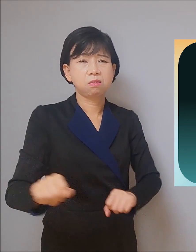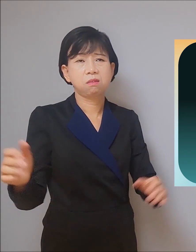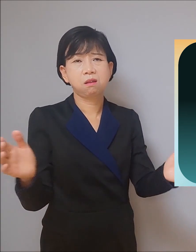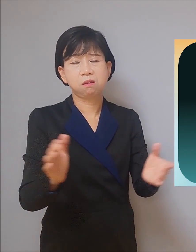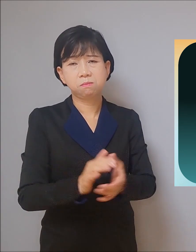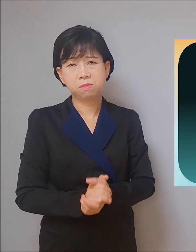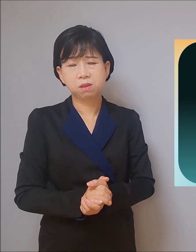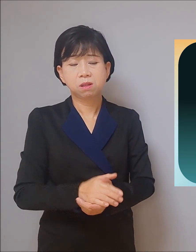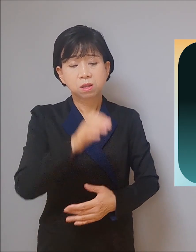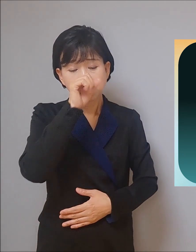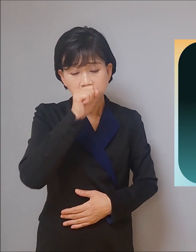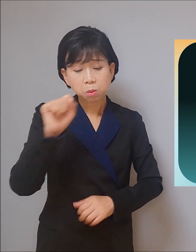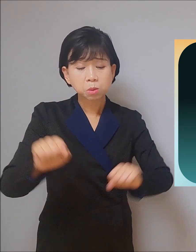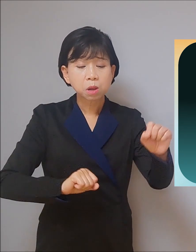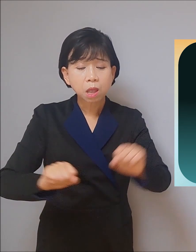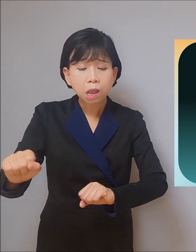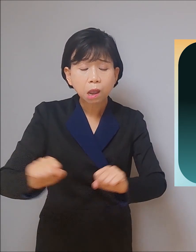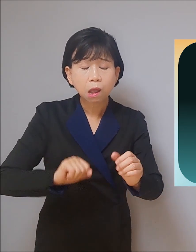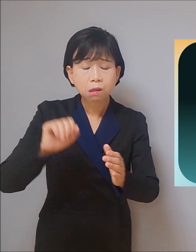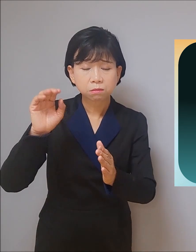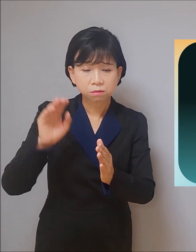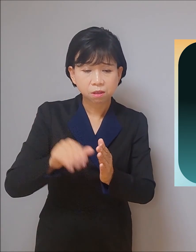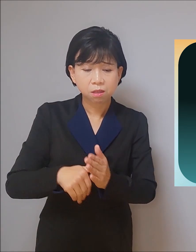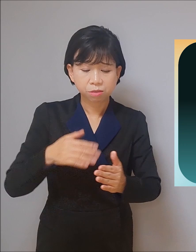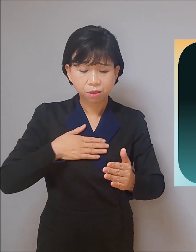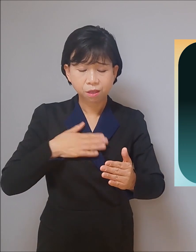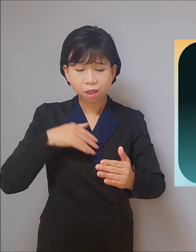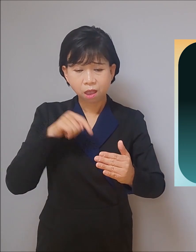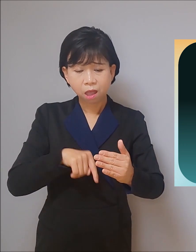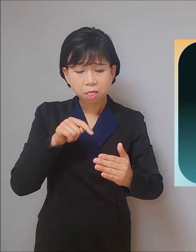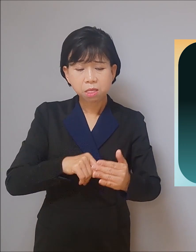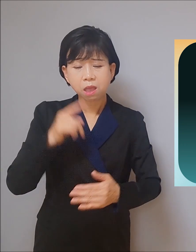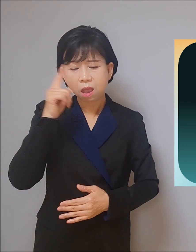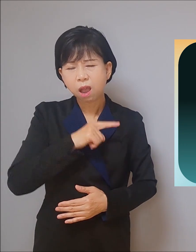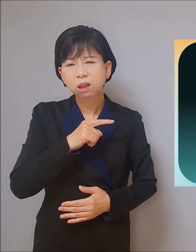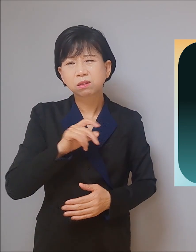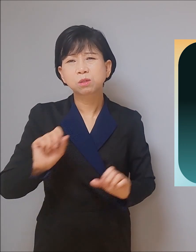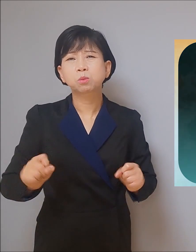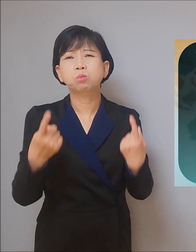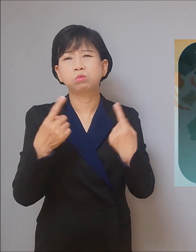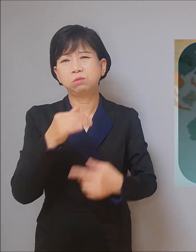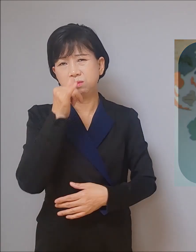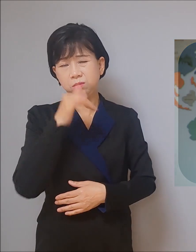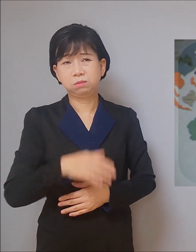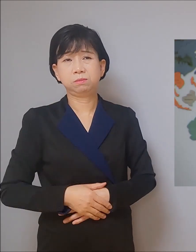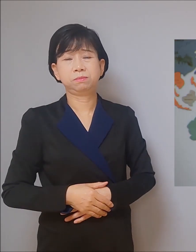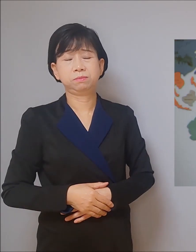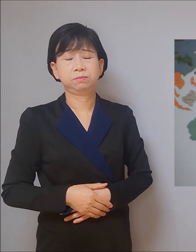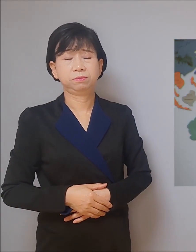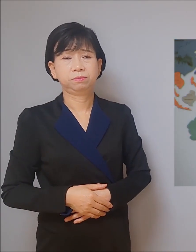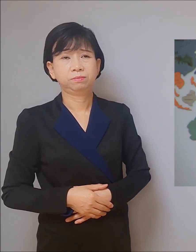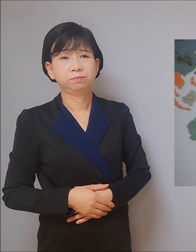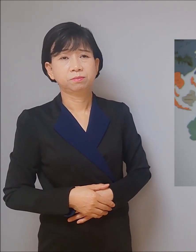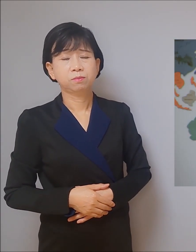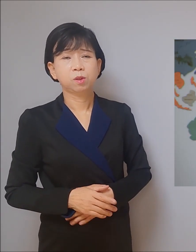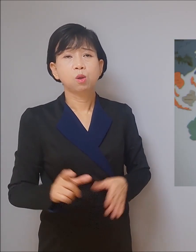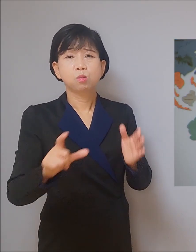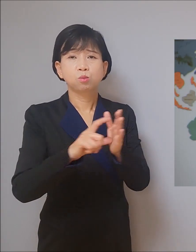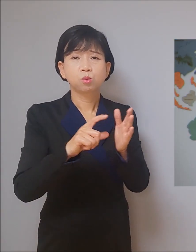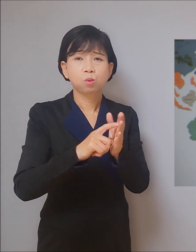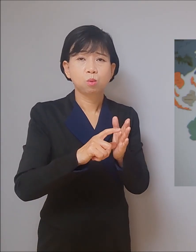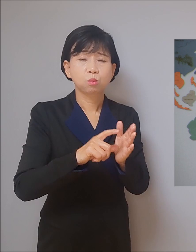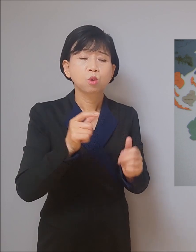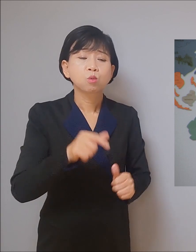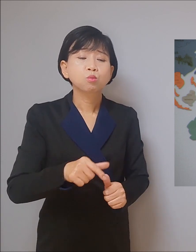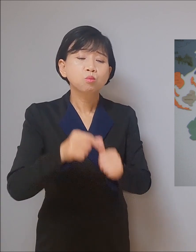아멘. 선을 행하는데 그 인간의 내 안에 악이 있음을 압니다. 마틴 루터 역시 구원과